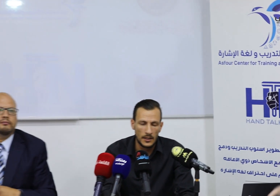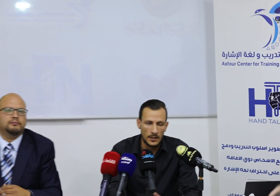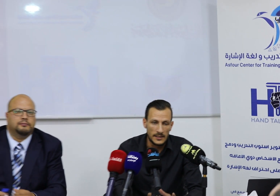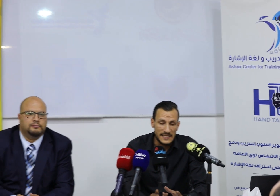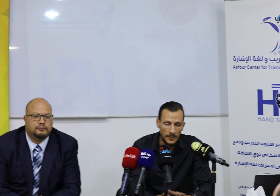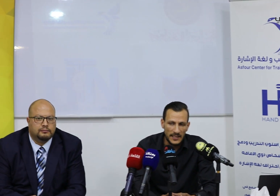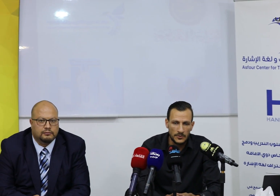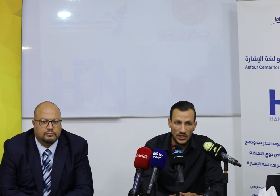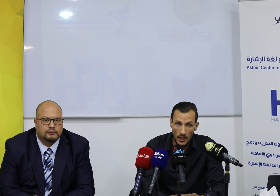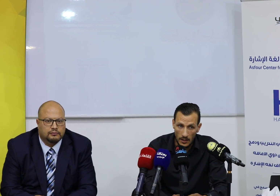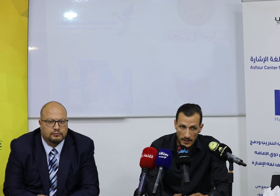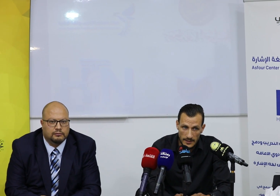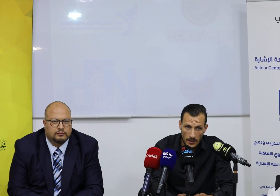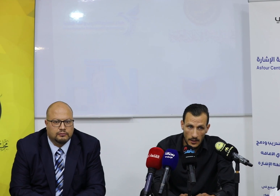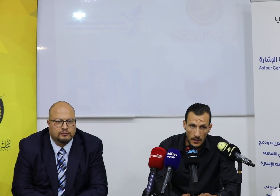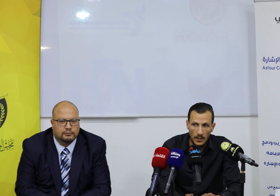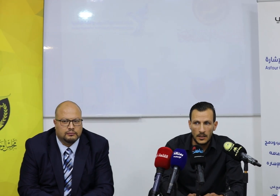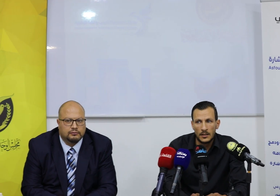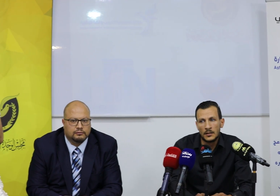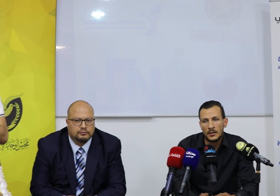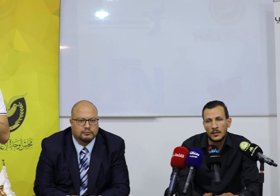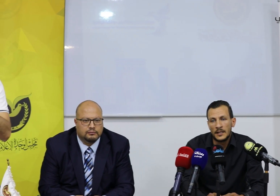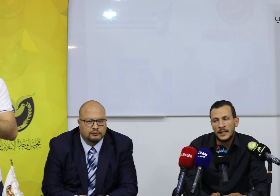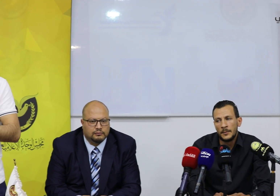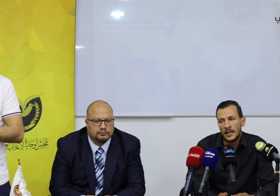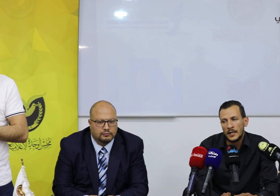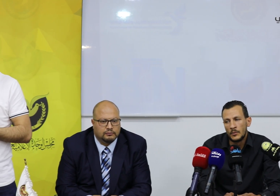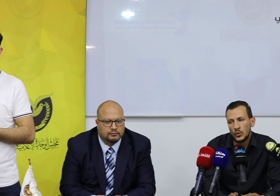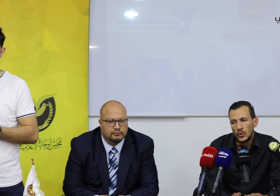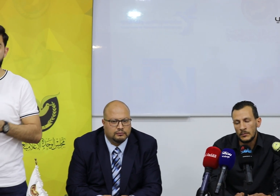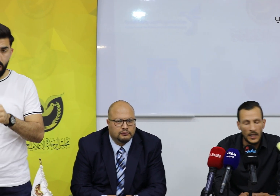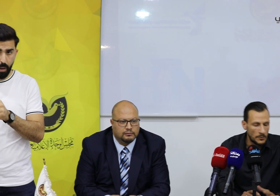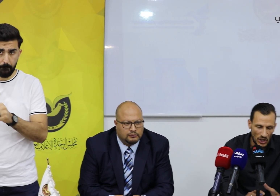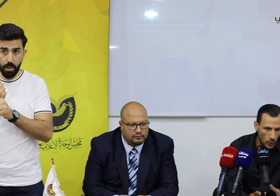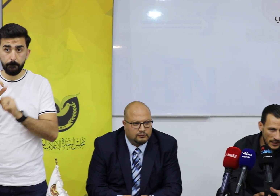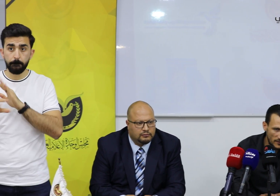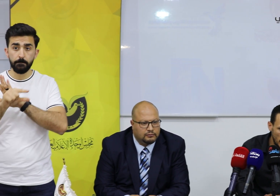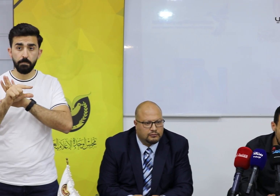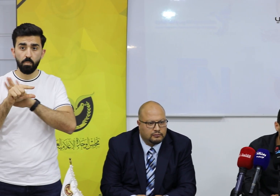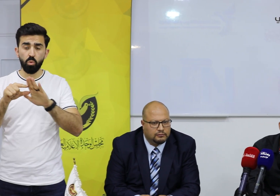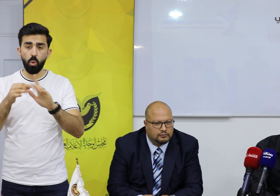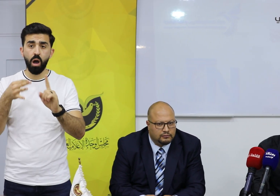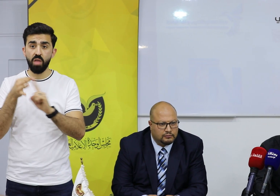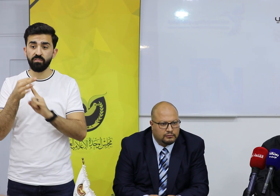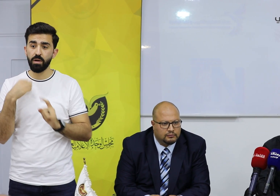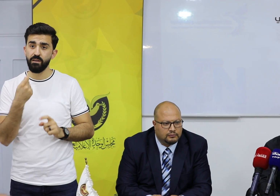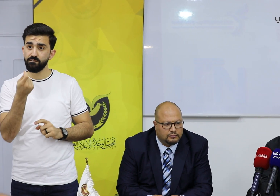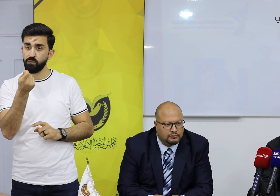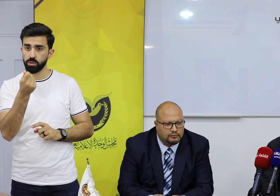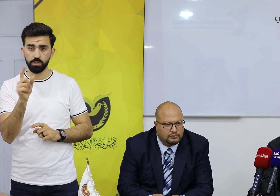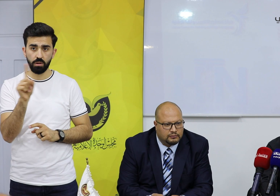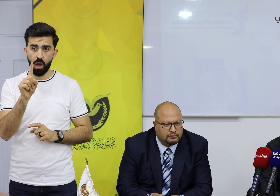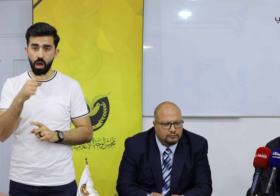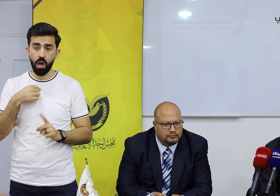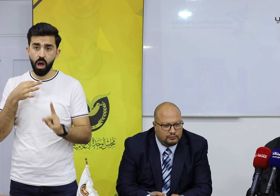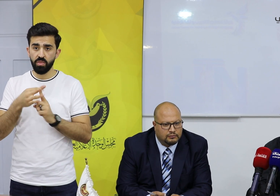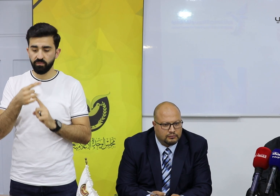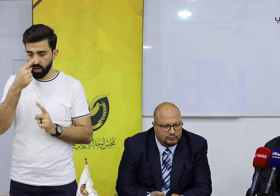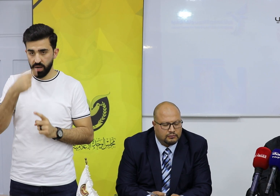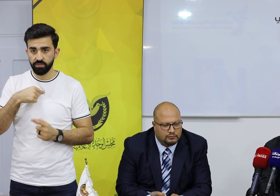الاعاقه السمعيه بشكل خاص، راح نعمل على موضوع مش حيكون هدفنا مادي نهائيا، هدفنا انساني